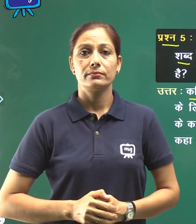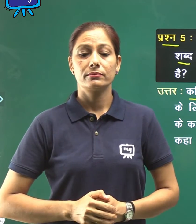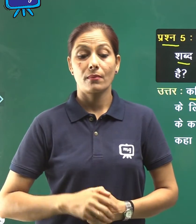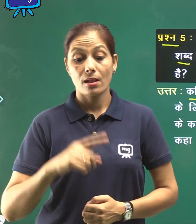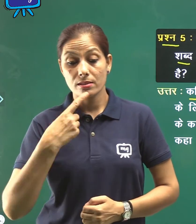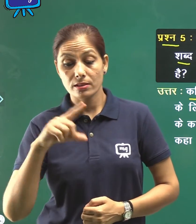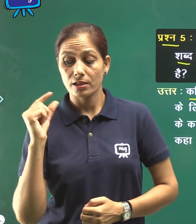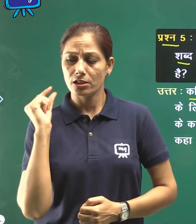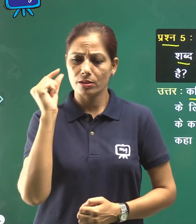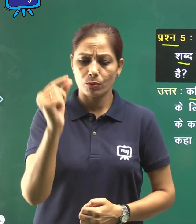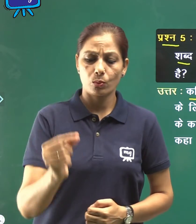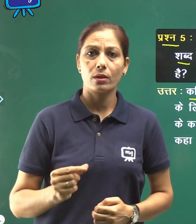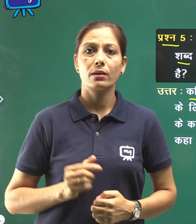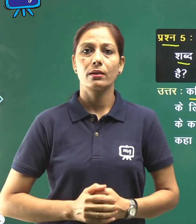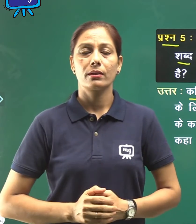सटीक शब्दों के